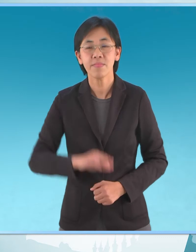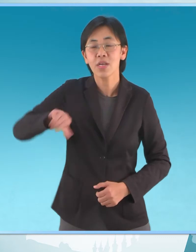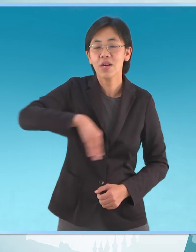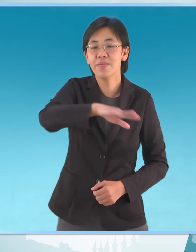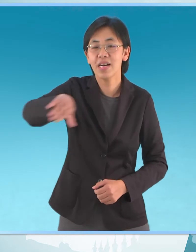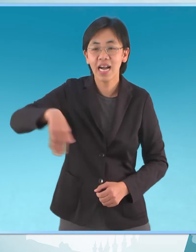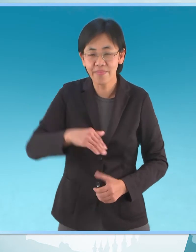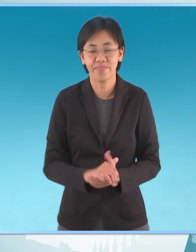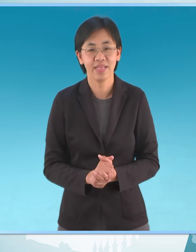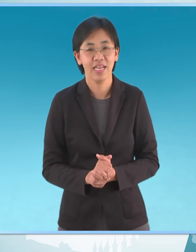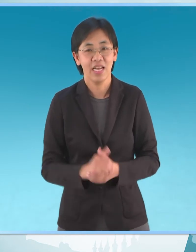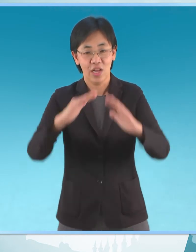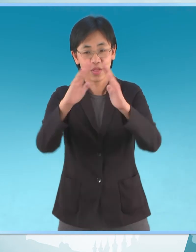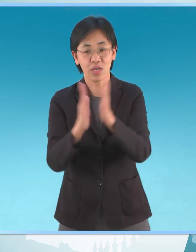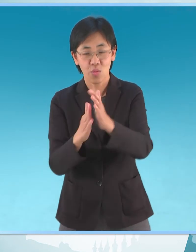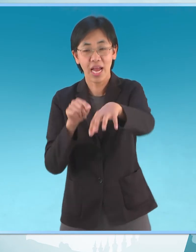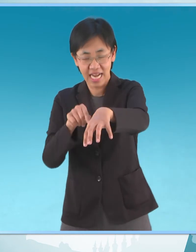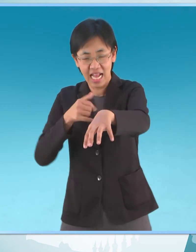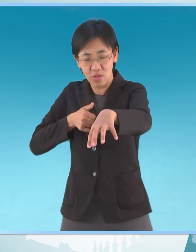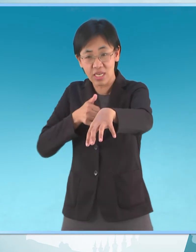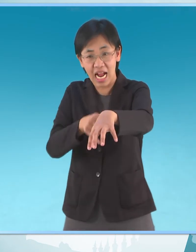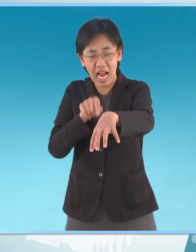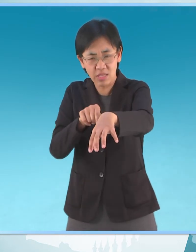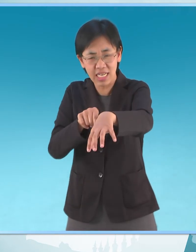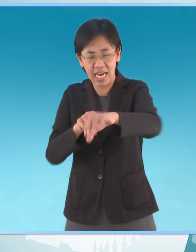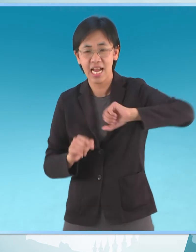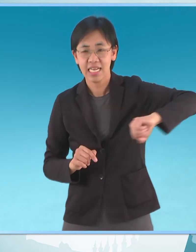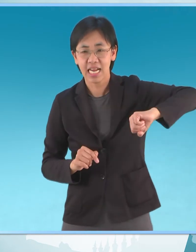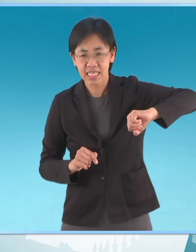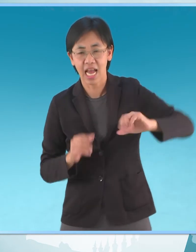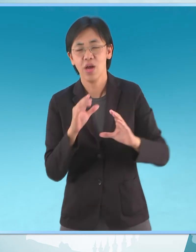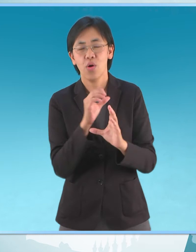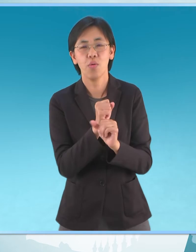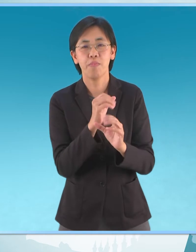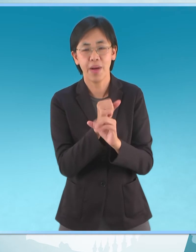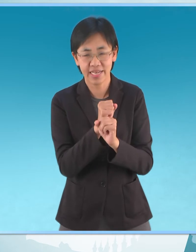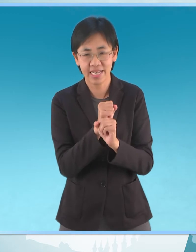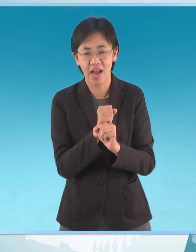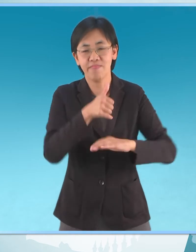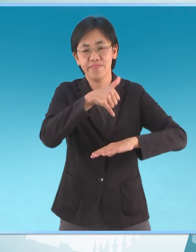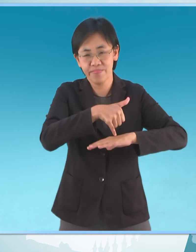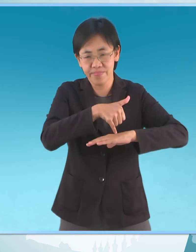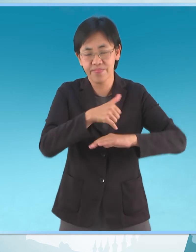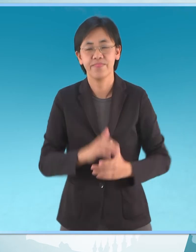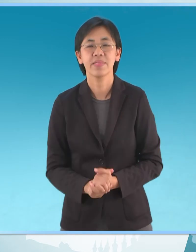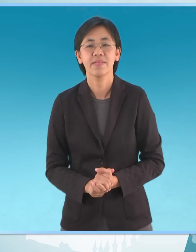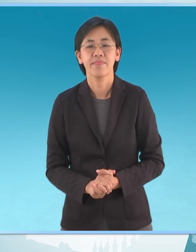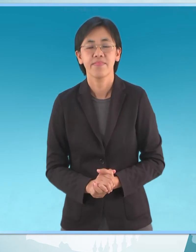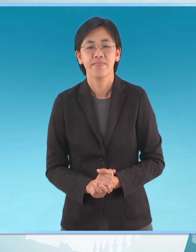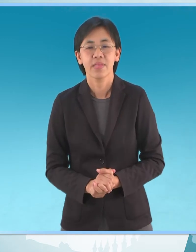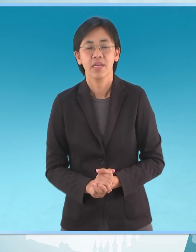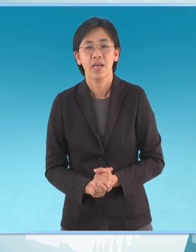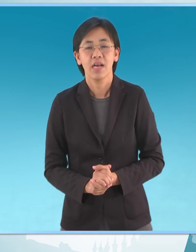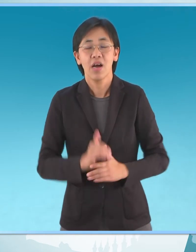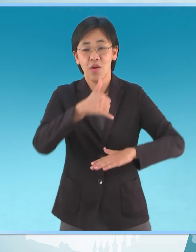เพื่อนๆครับบริเวณหน้าทางเข้าวัดนะครับเยื้องๆมาทางด้านซ้ายเนี่ยจะเป็นที่ตั้งของพระบรมราชานุสาวรีย์พระยาสีโคตบอง